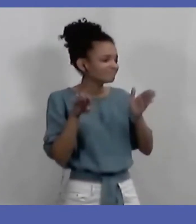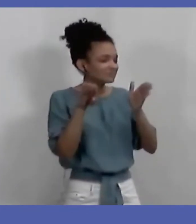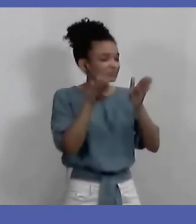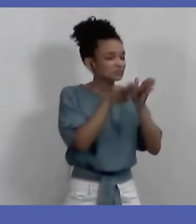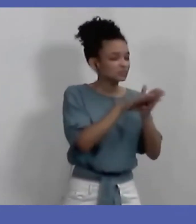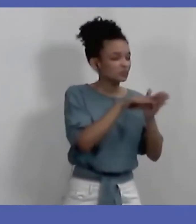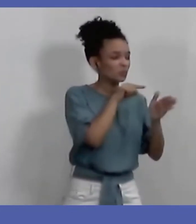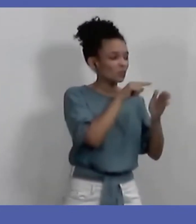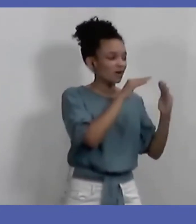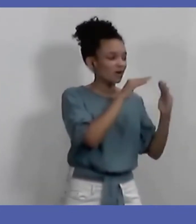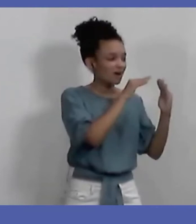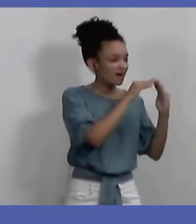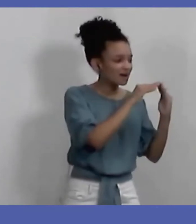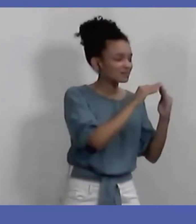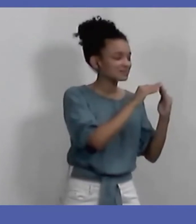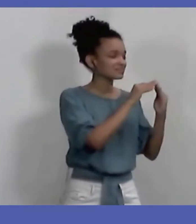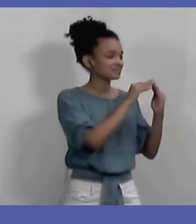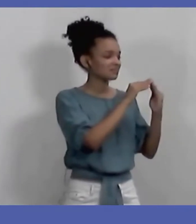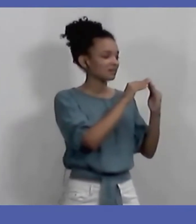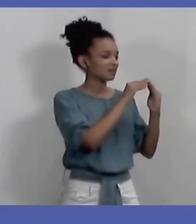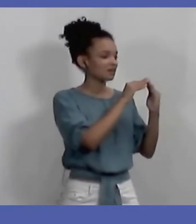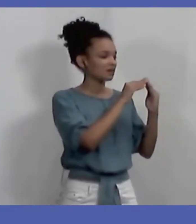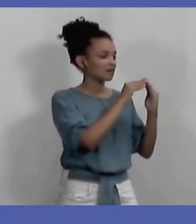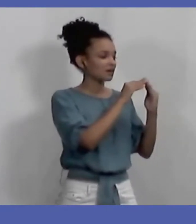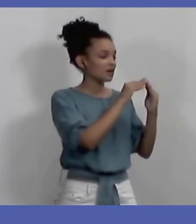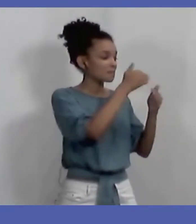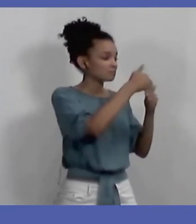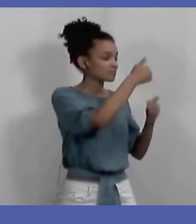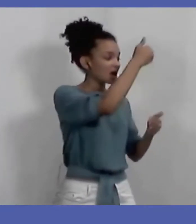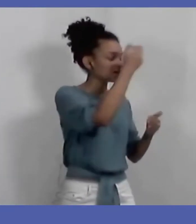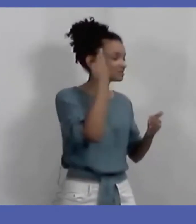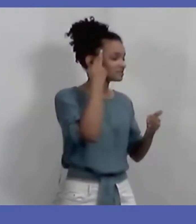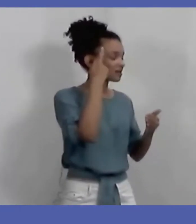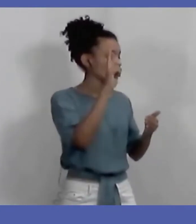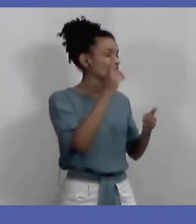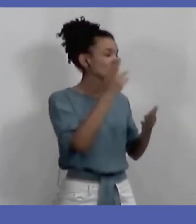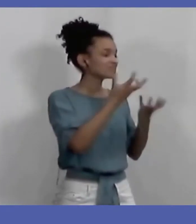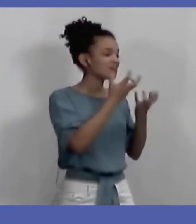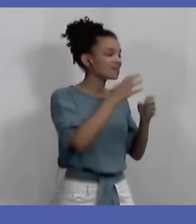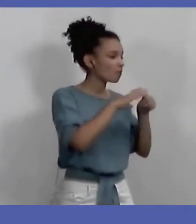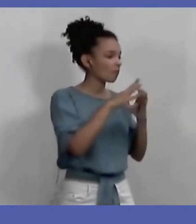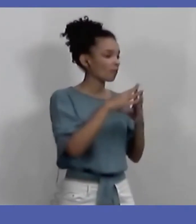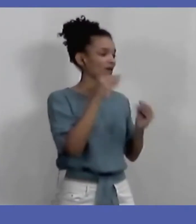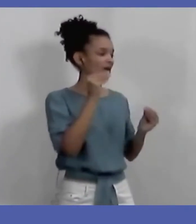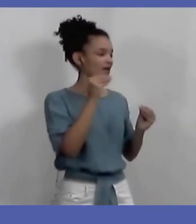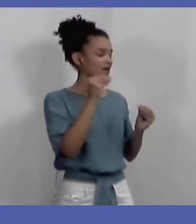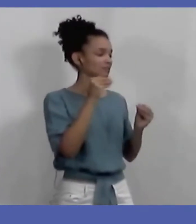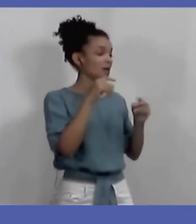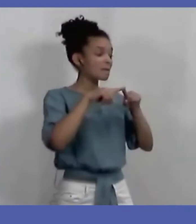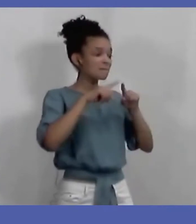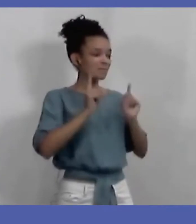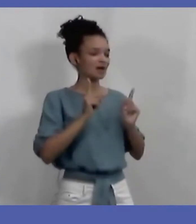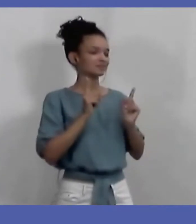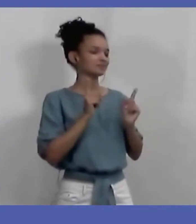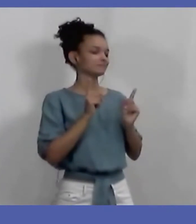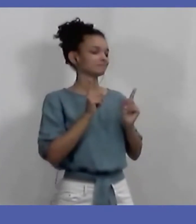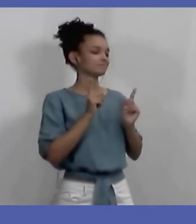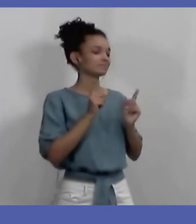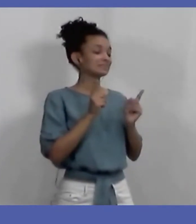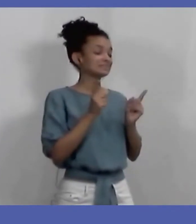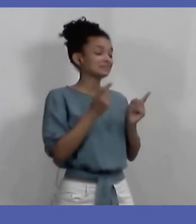que ele chegasse diante do Senhor para ser curado. Mas quando chegou na casa de Jesus,